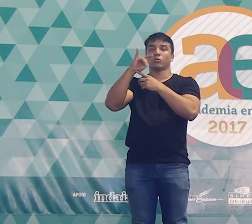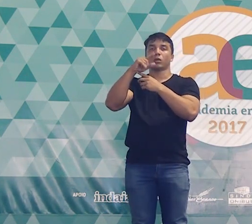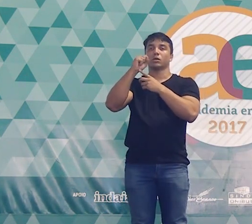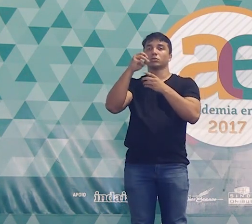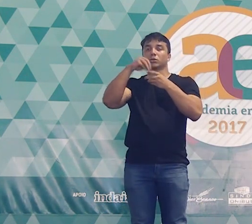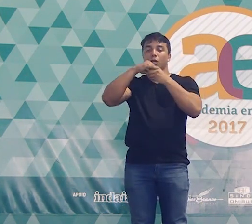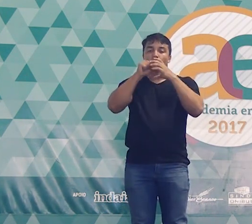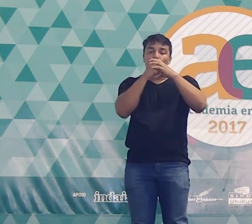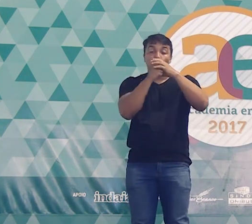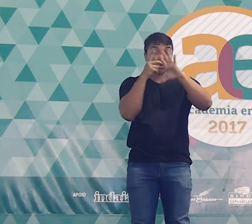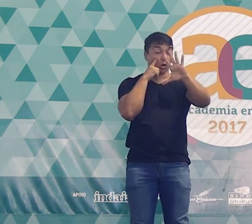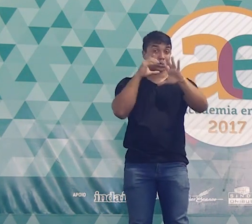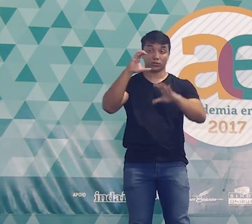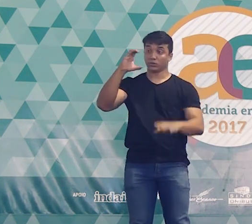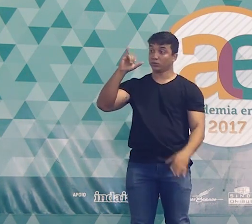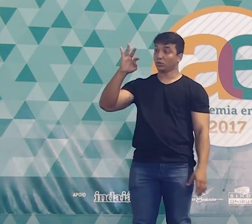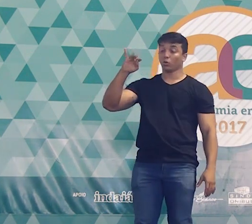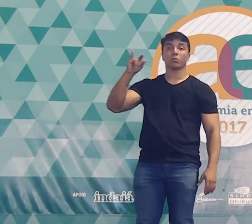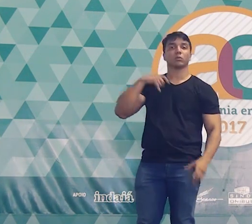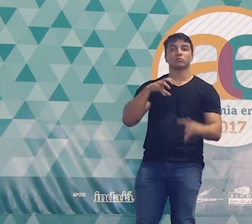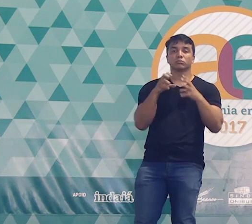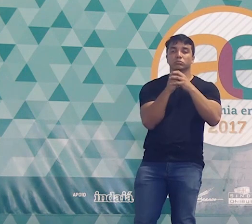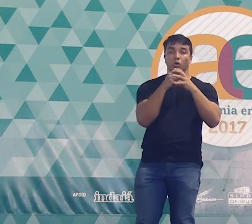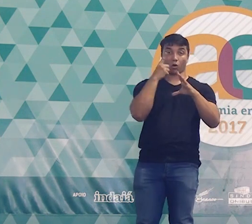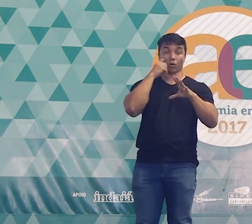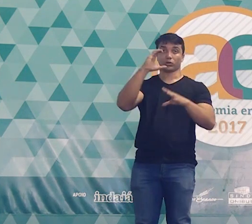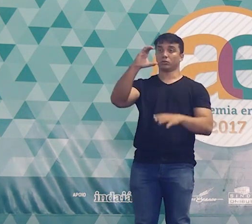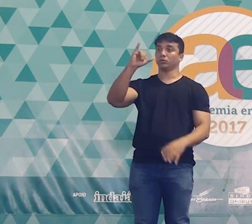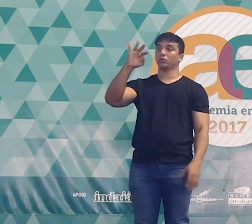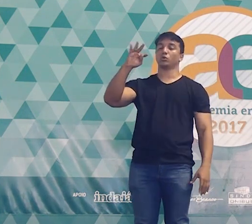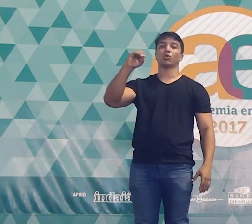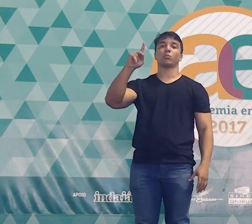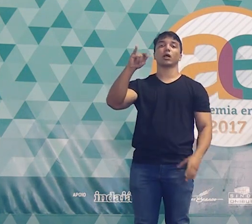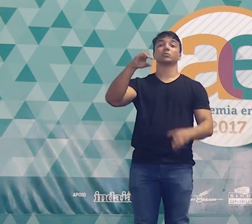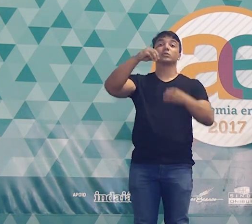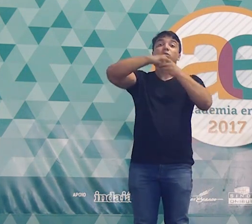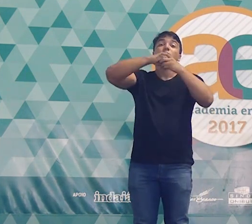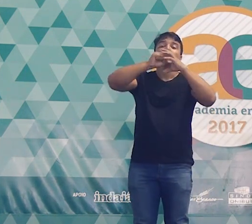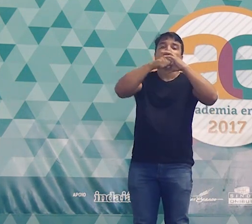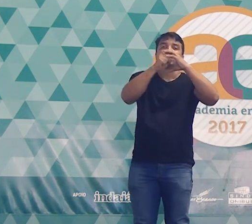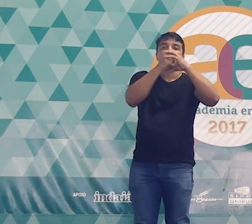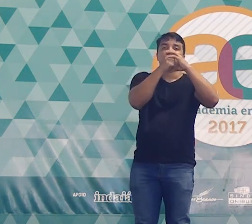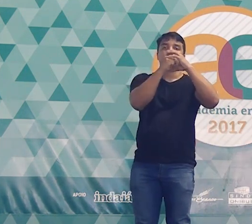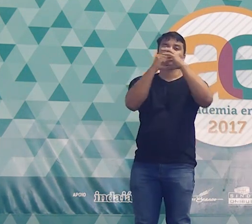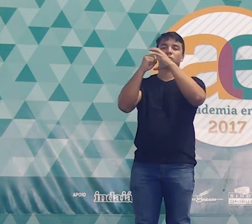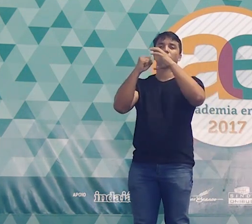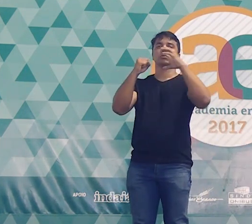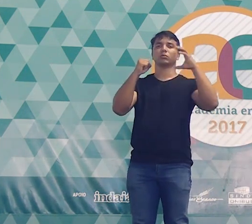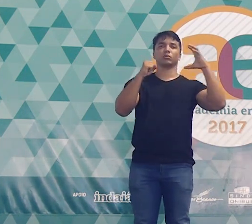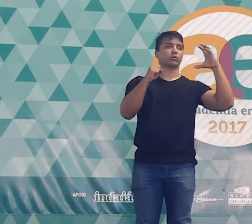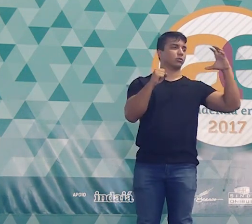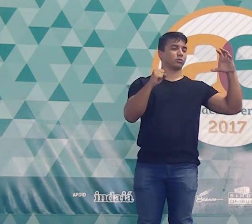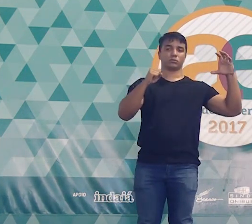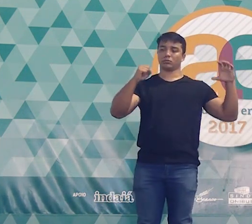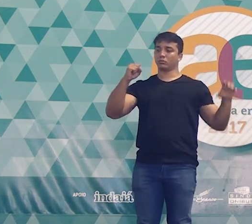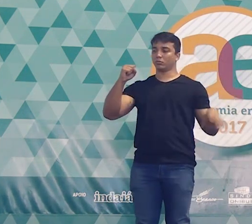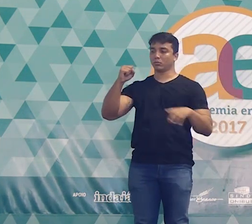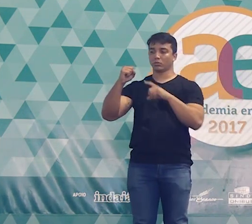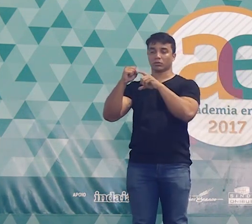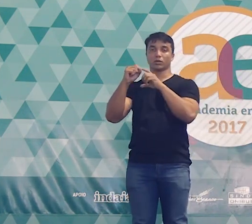o núcleo. Não, o citoplasma compreende o núcleo. Vamos lá, o citoplasma é o que está dentro da célula. Quais são os componentes